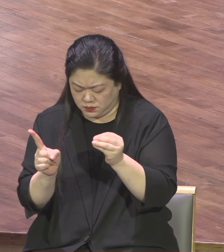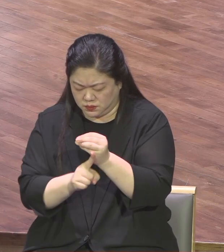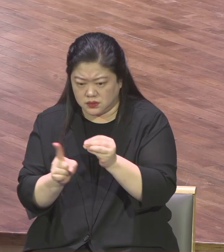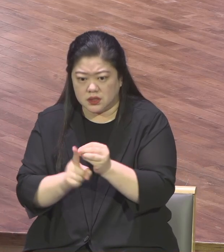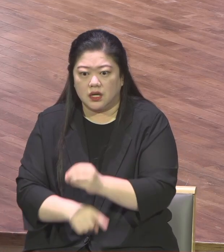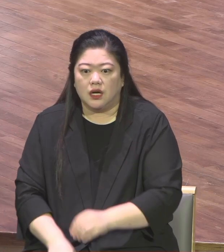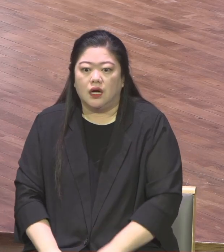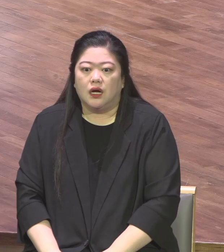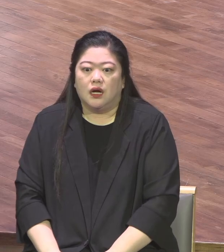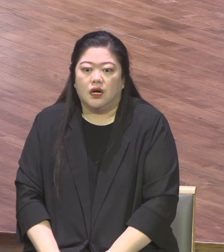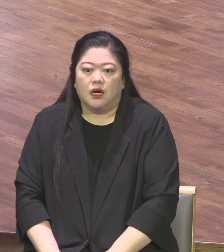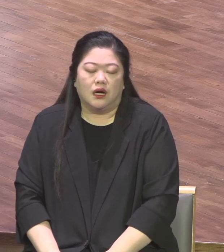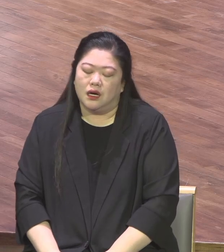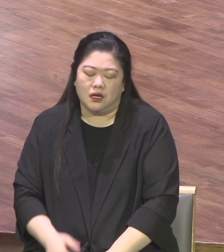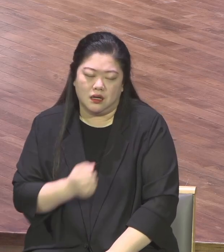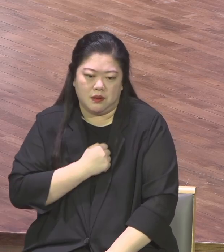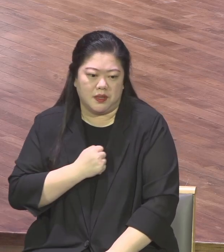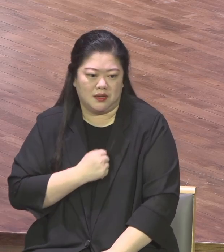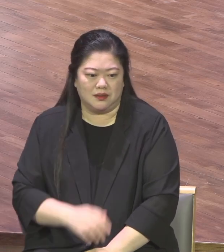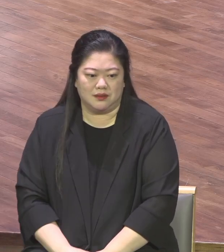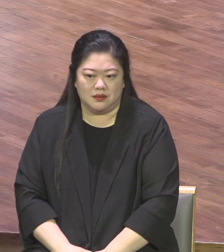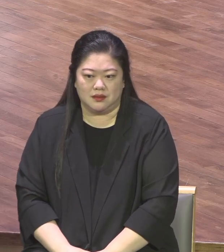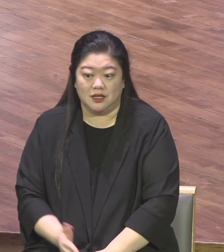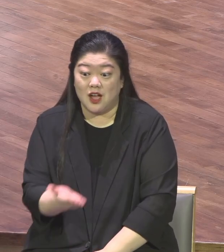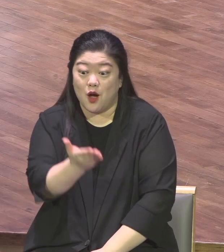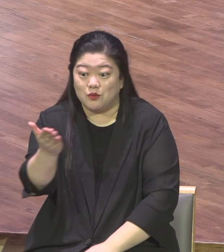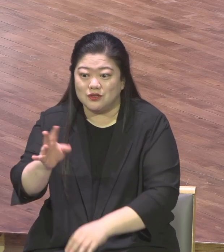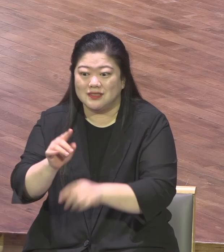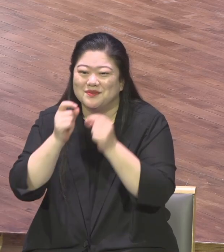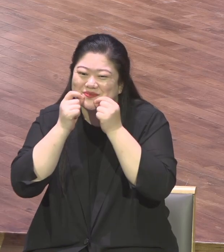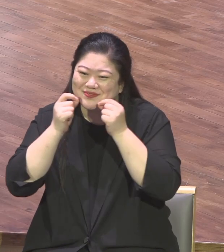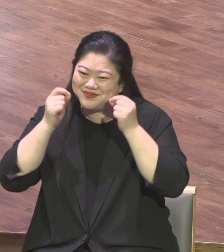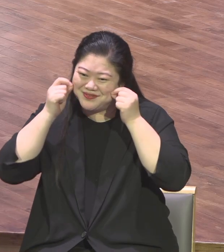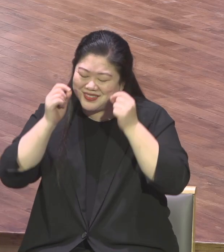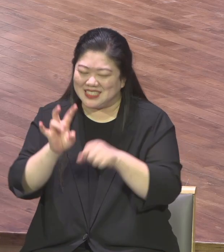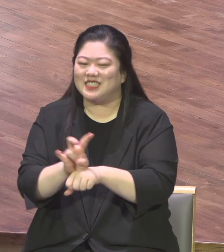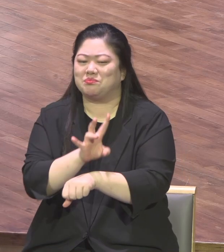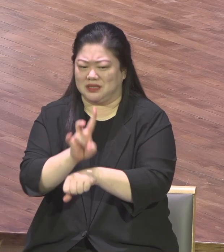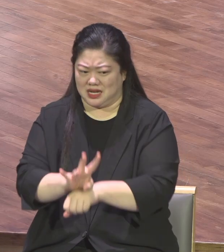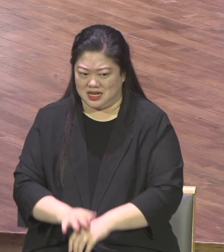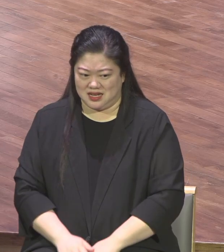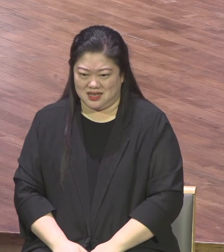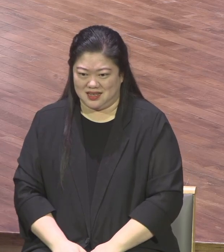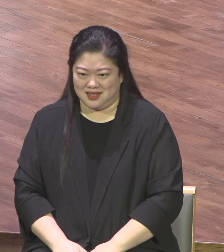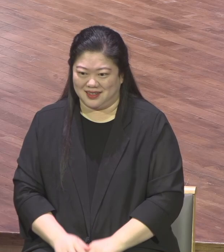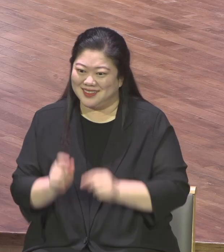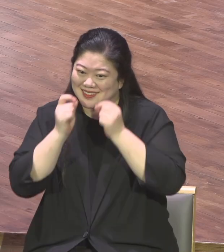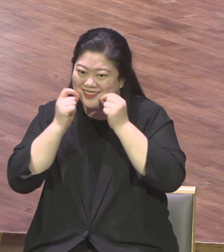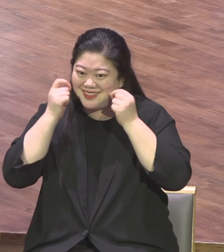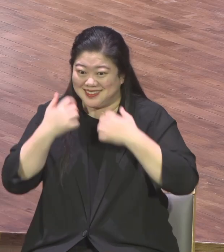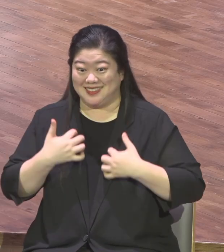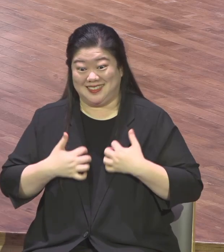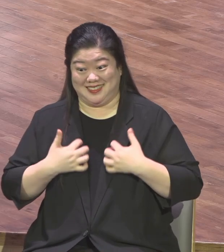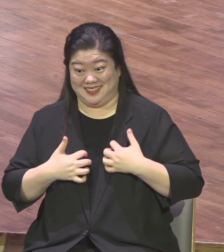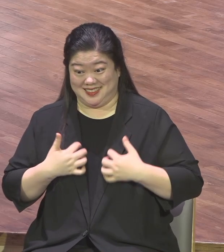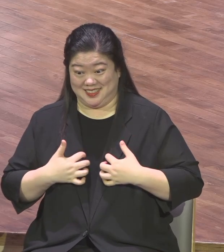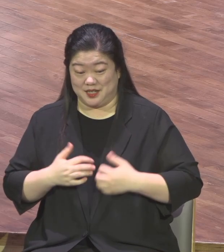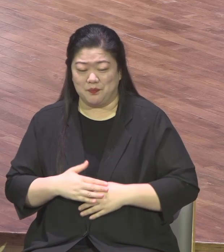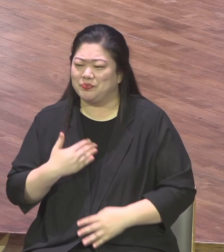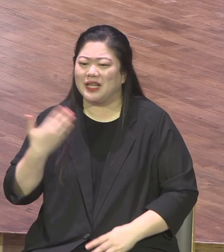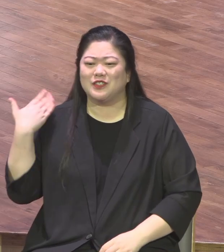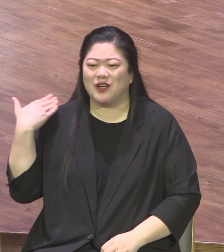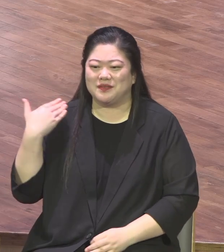모습을 하면 우리는 항상 24 웃어야 돼. 즐거워야 돼요. 내가 지난주 장로회